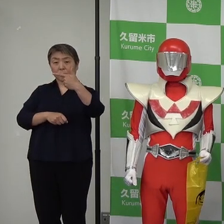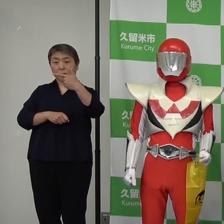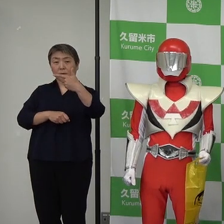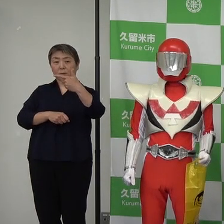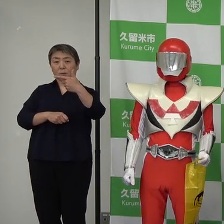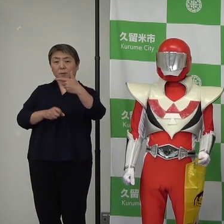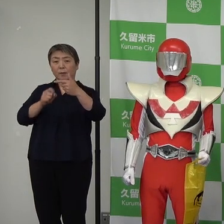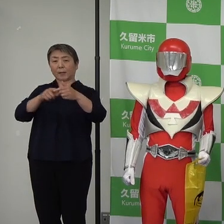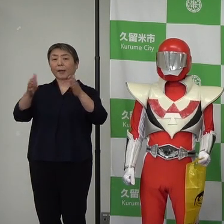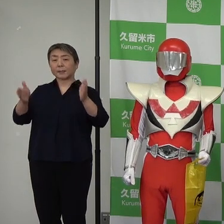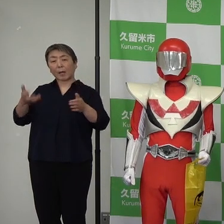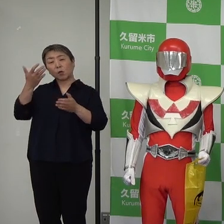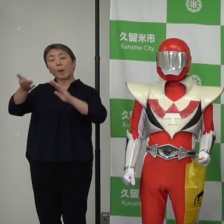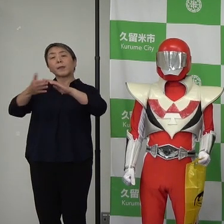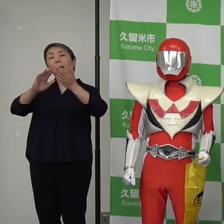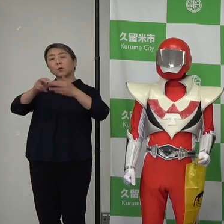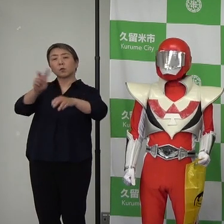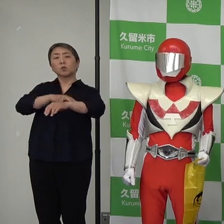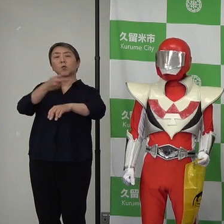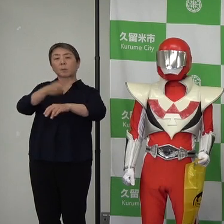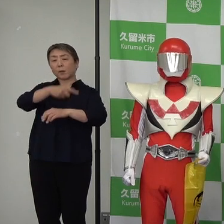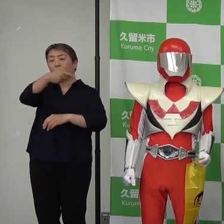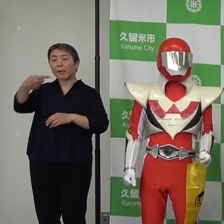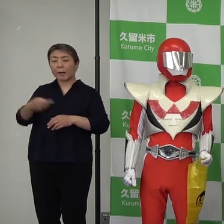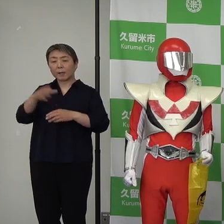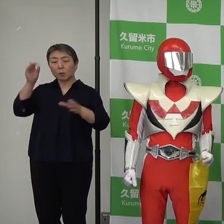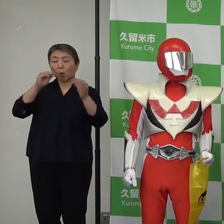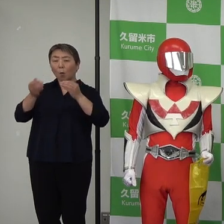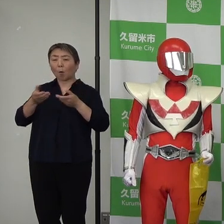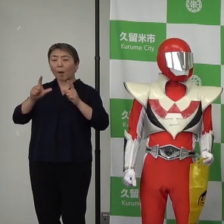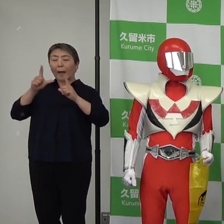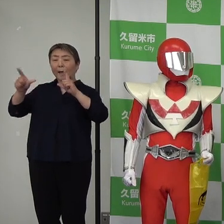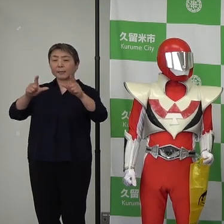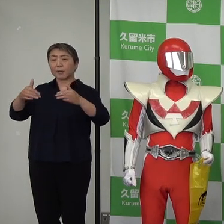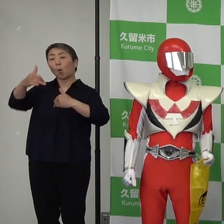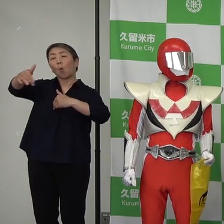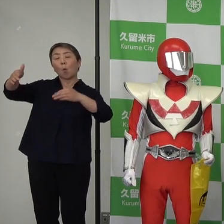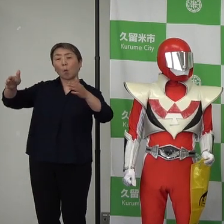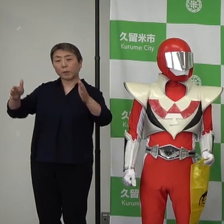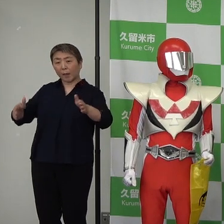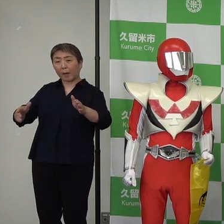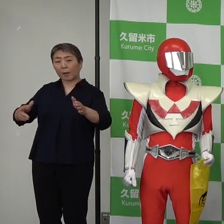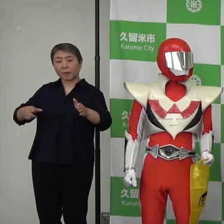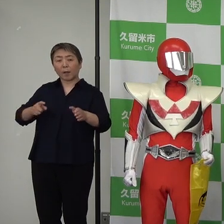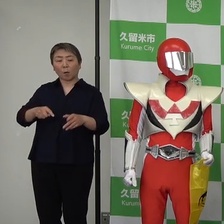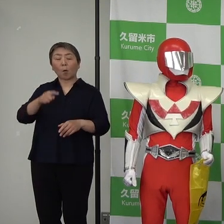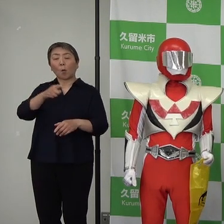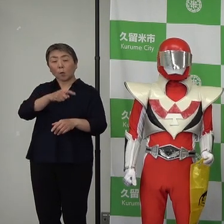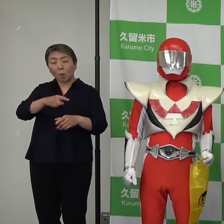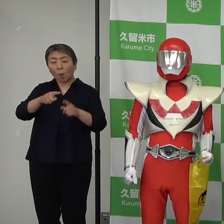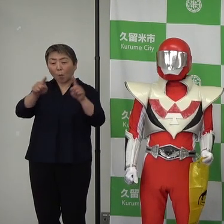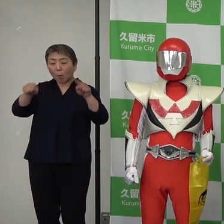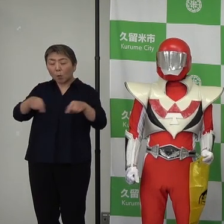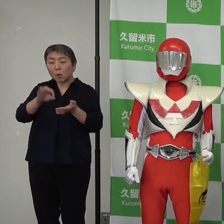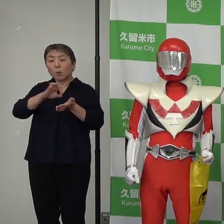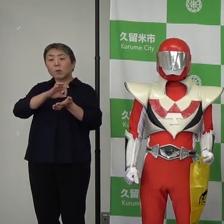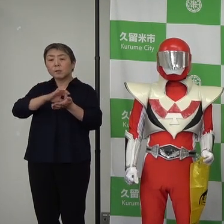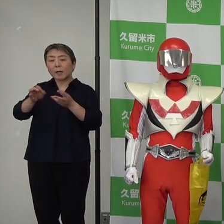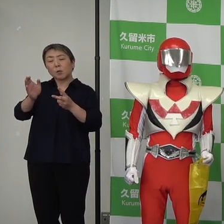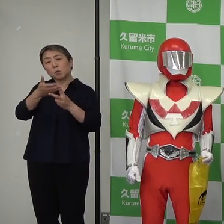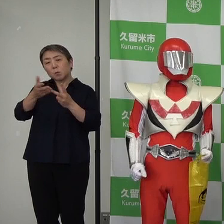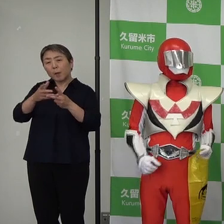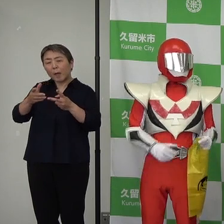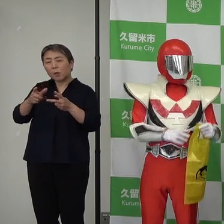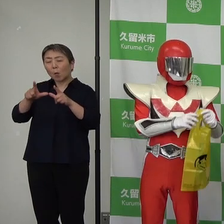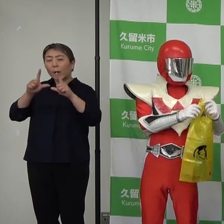1ヶ月間夢タウン久留米の1階で情報発信コーナーで特徴型を使ったゴミ分別の啓